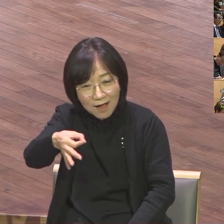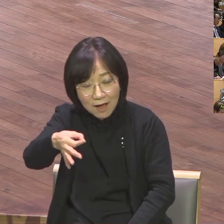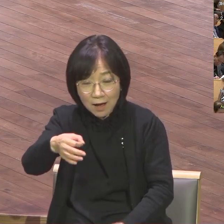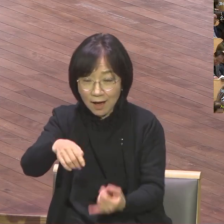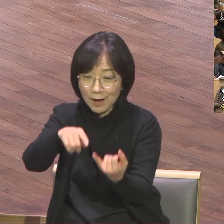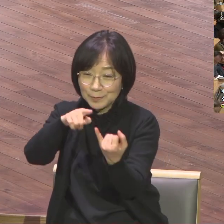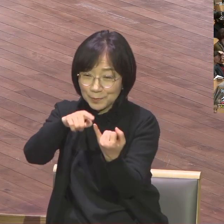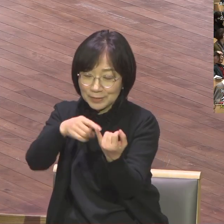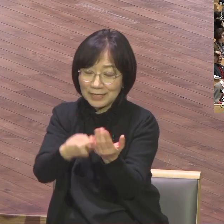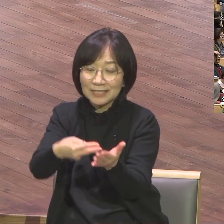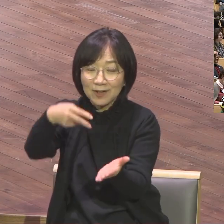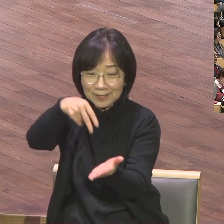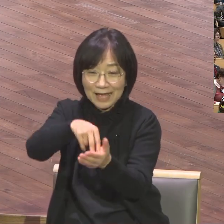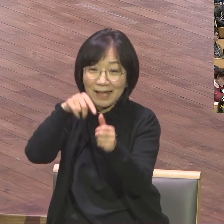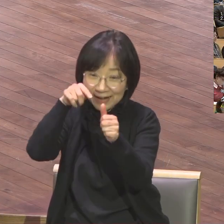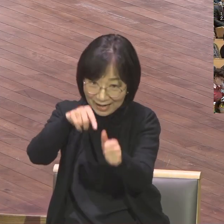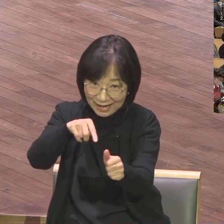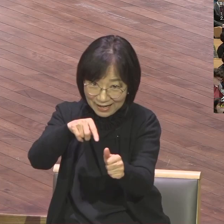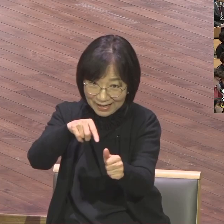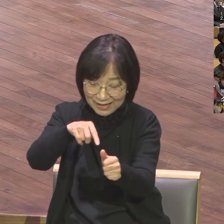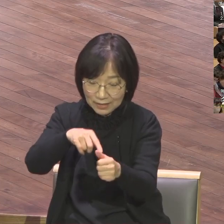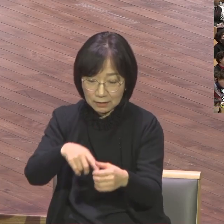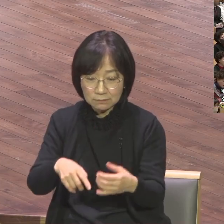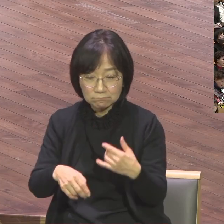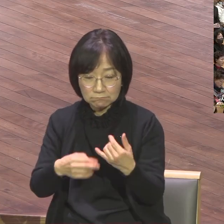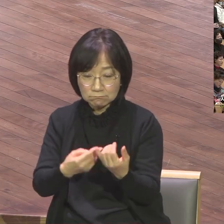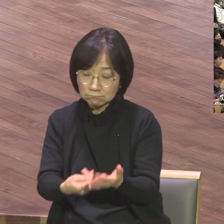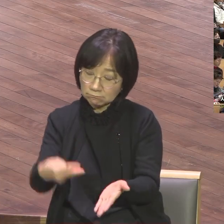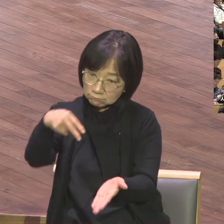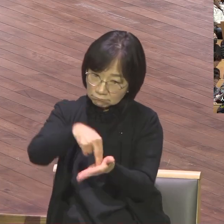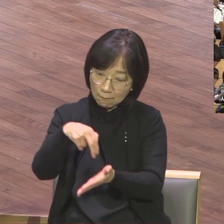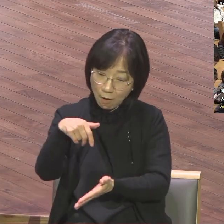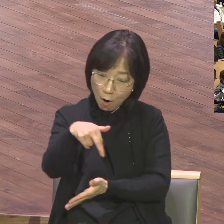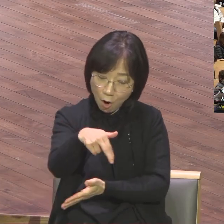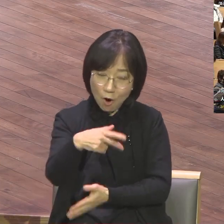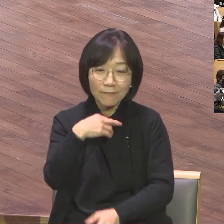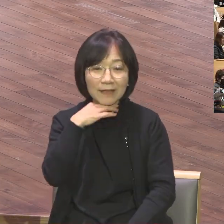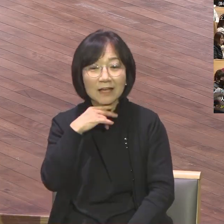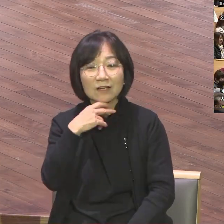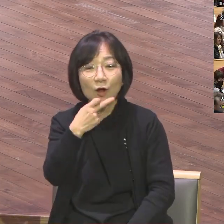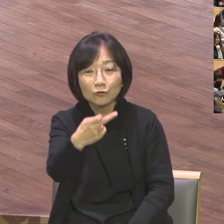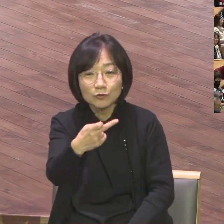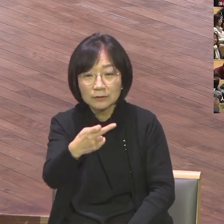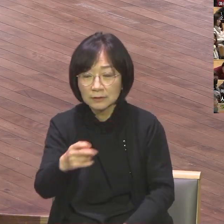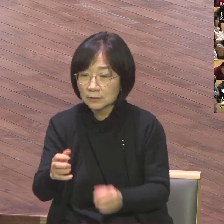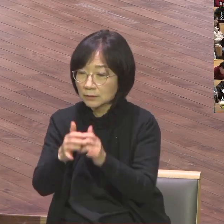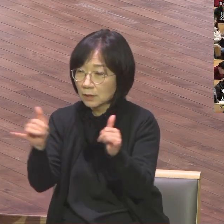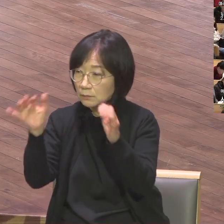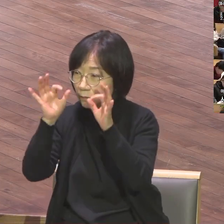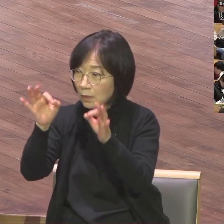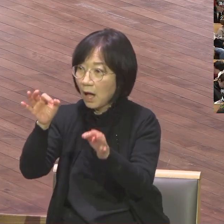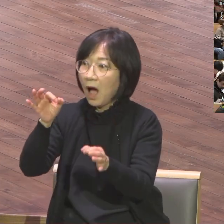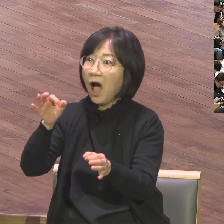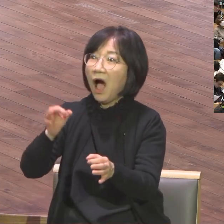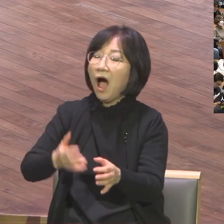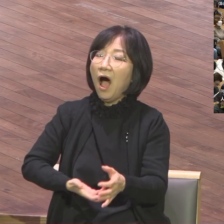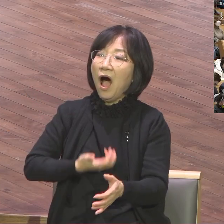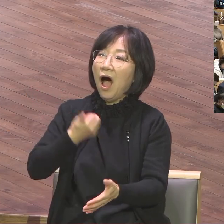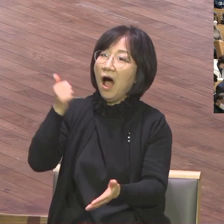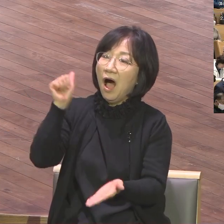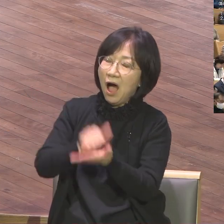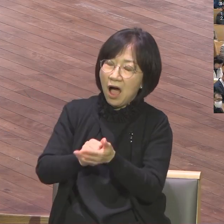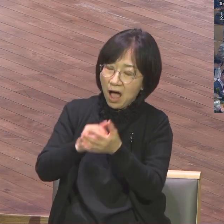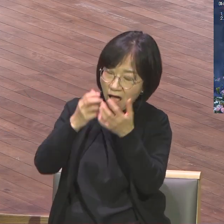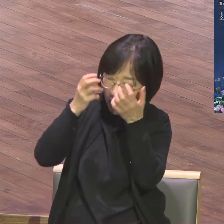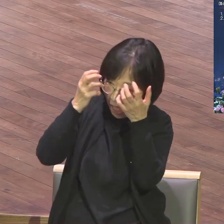곧 일어나서 그러니 나이가 12살이라 사람들이 곧 크게 놀라고 놀라거늘.